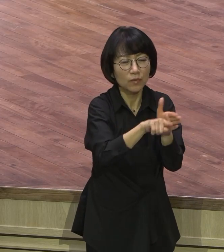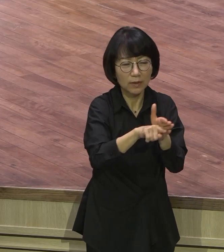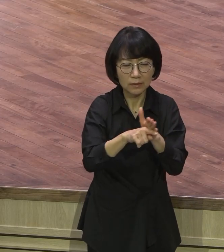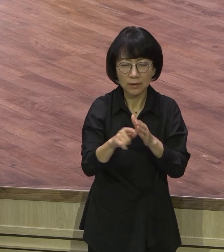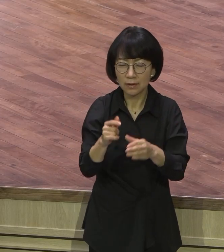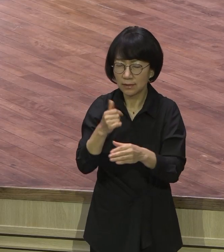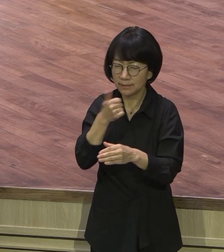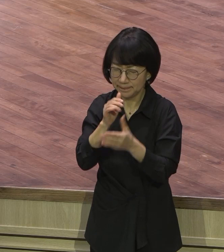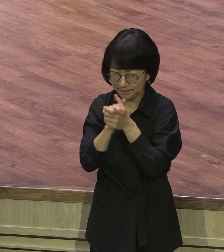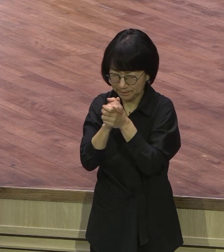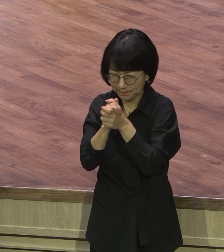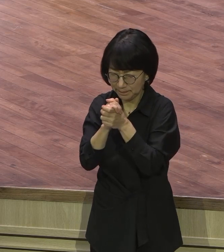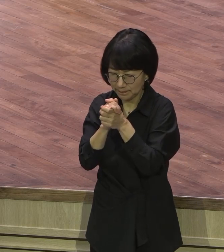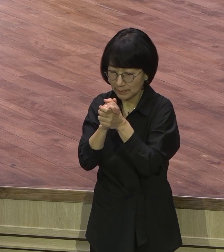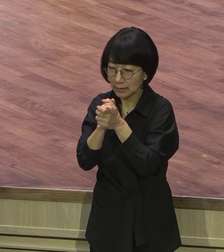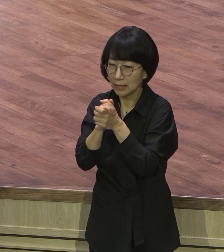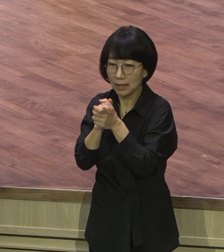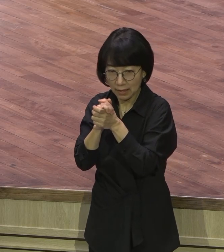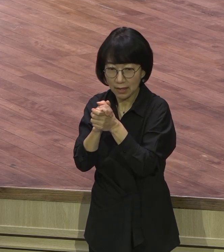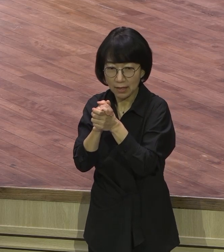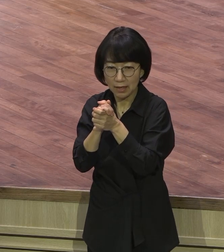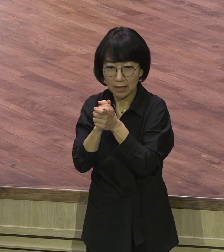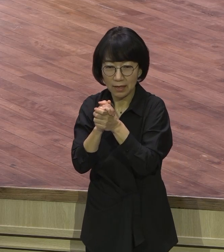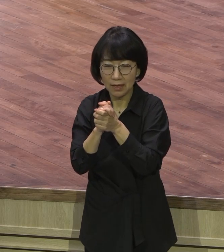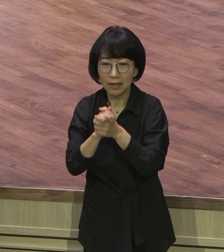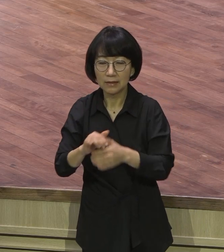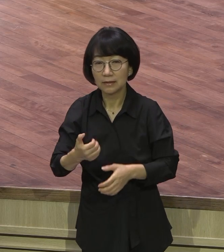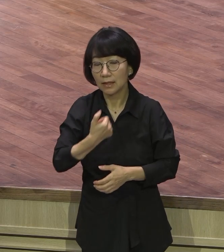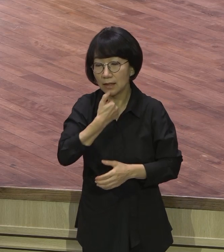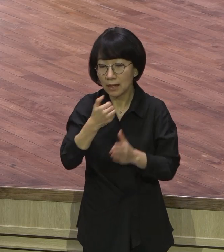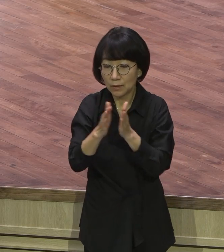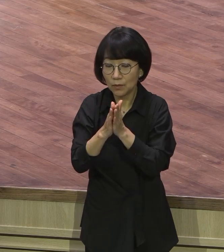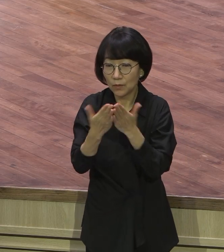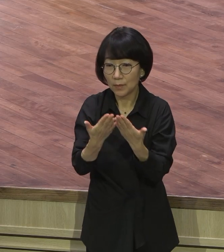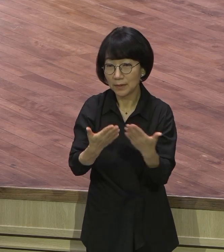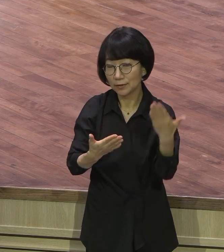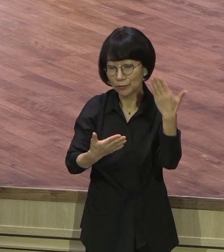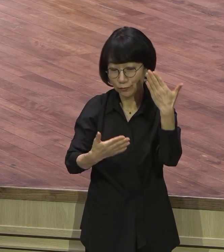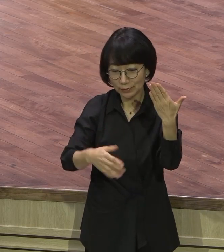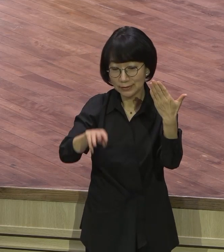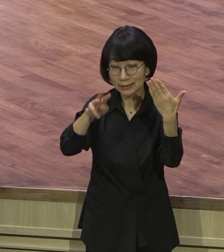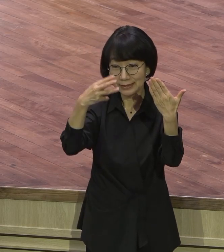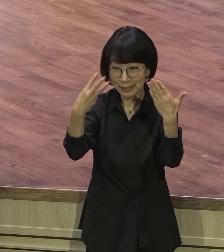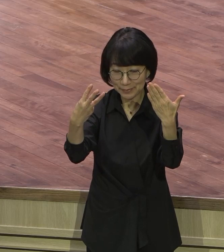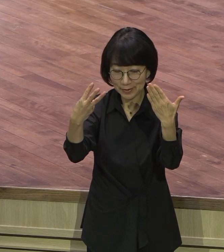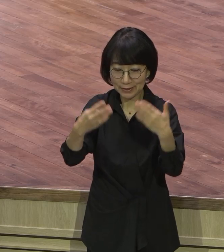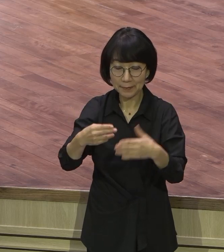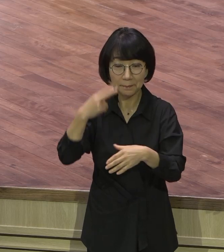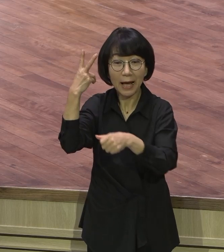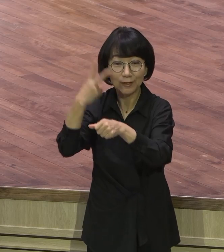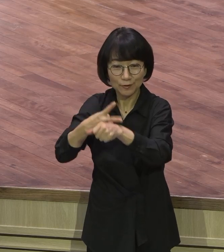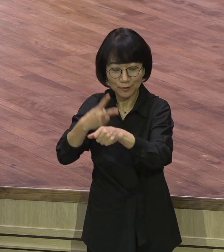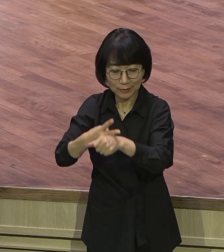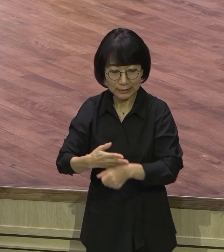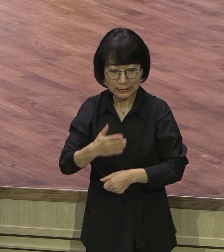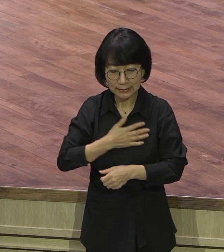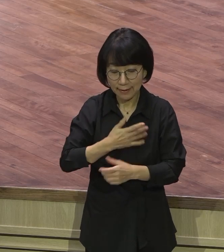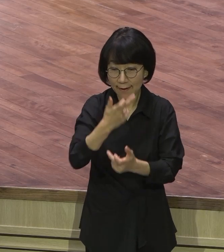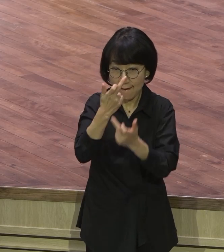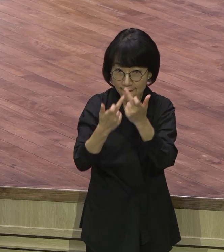동족 구원의 열망과 금액을 같이 합니다. 로마서 9장 3절에 오면 사도 바울이 이렇게 고백합니다. 나의 형제